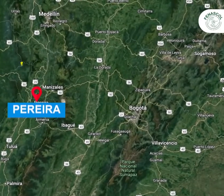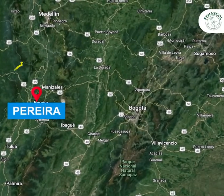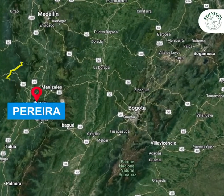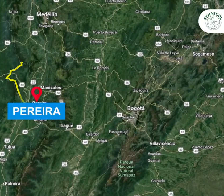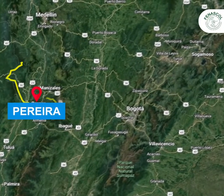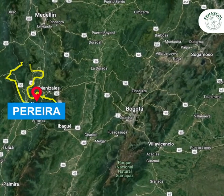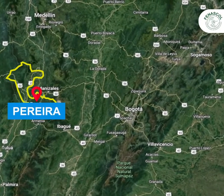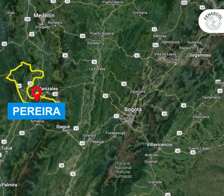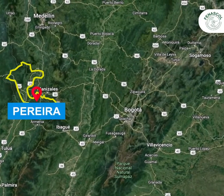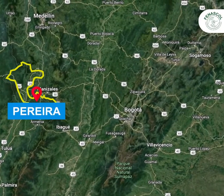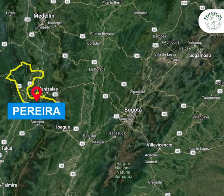pereira